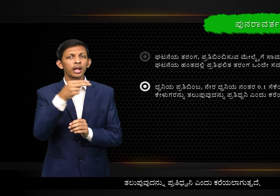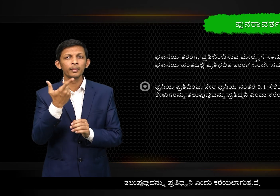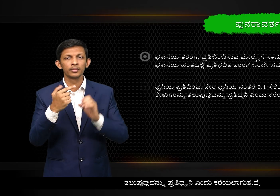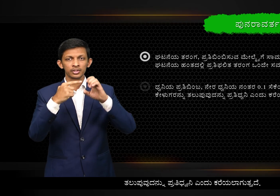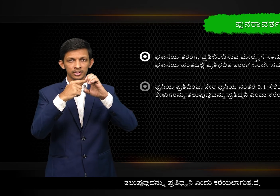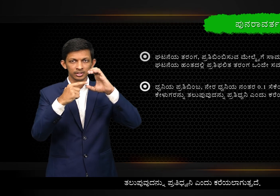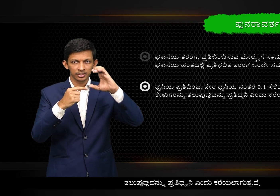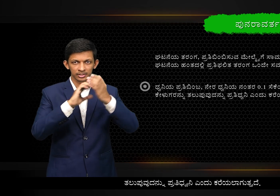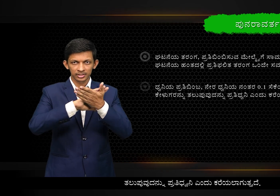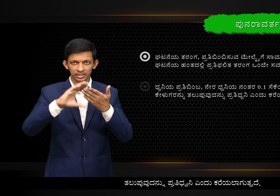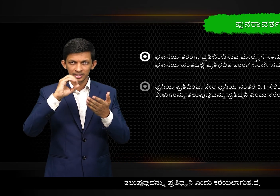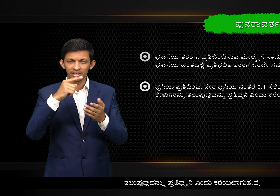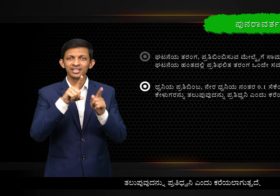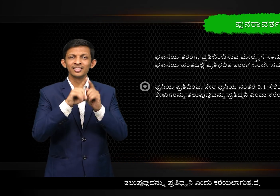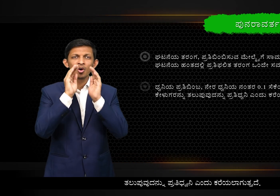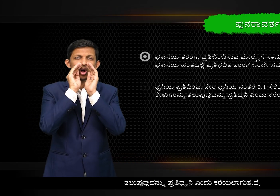ಪ್ರತಿಧ್ವನಿ ಎಂದು ಕರೆಯಲಾಗುತ್ತದೆ.